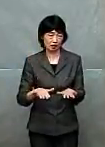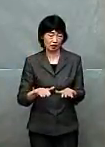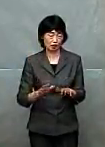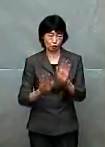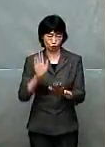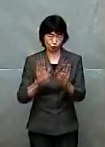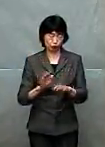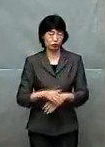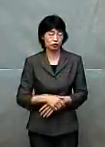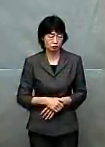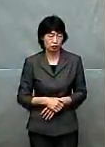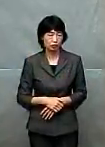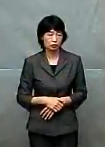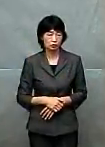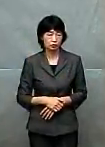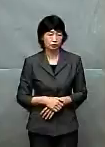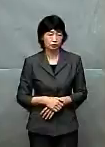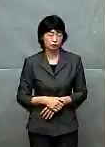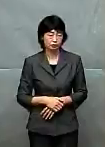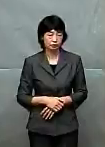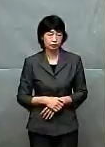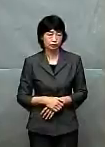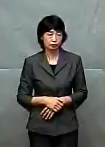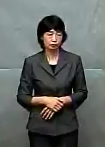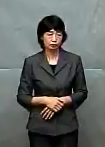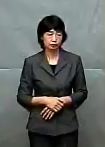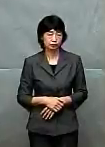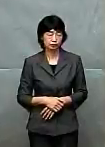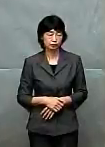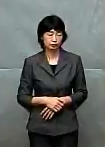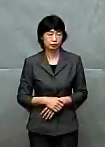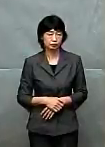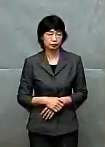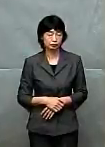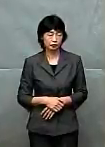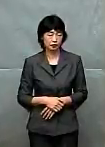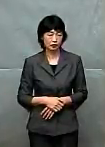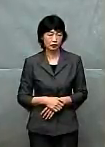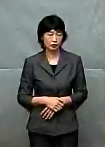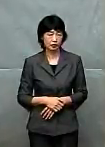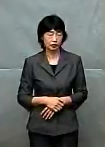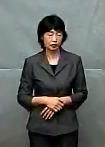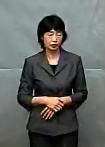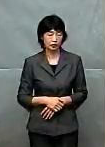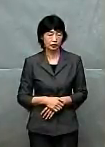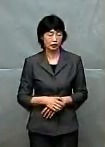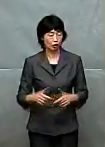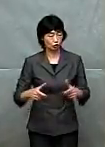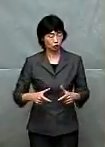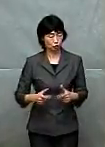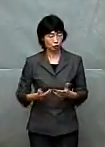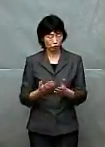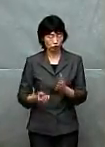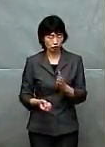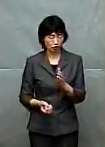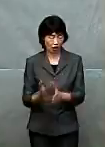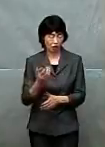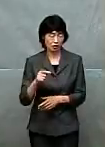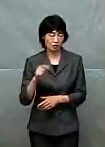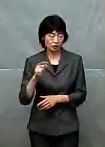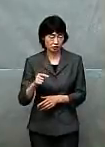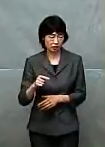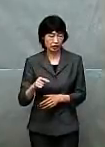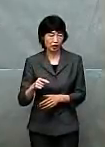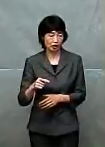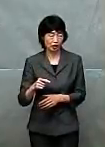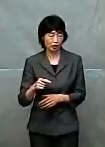ているものがあるかと思いますので、今回のその熊本地震の発生を踏ま